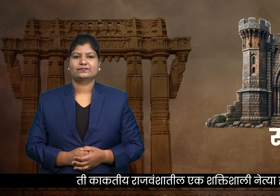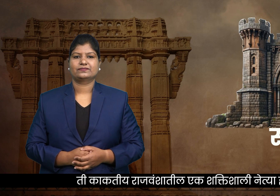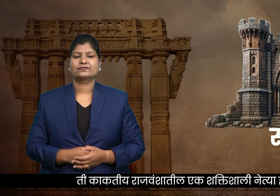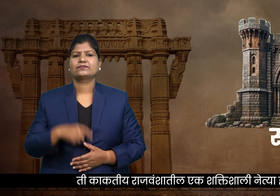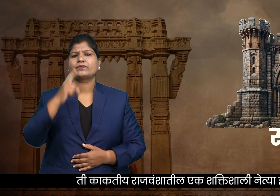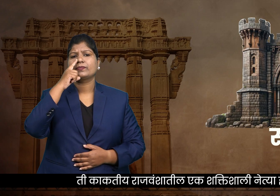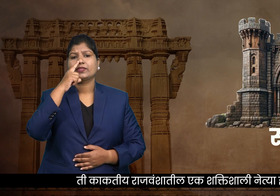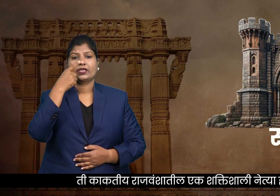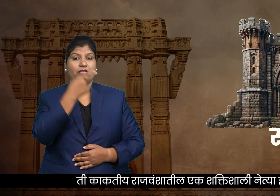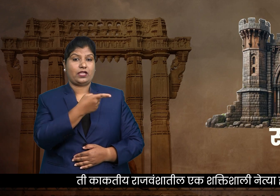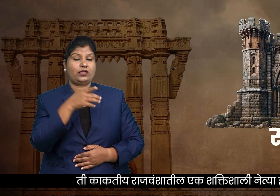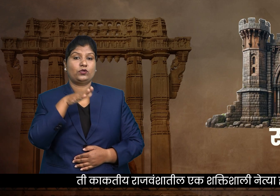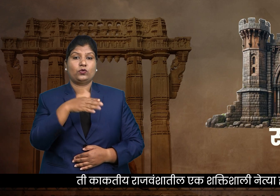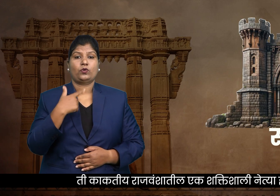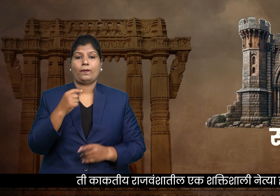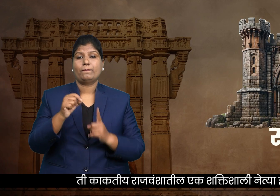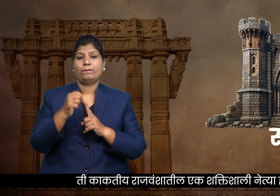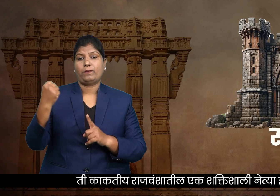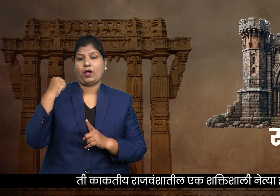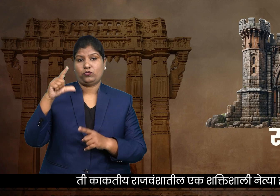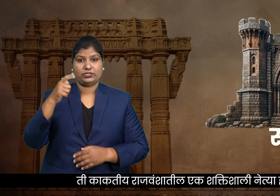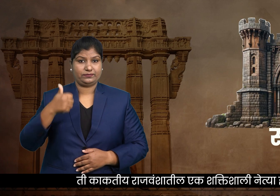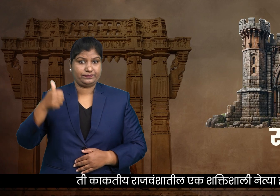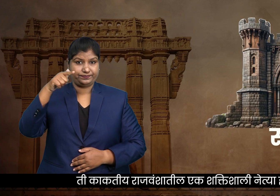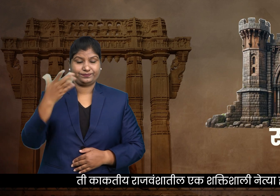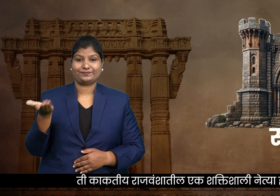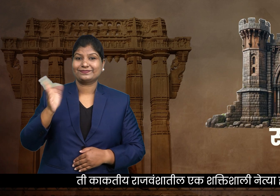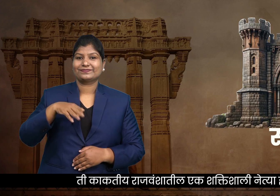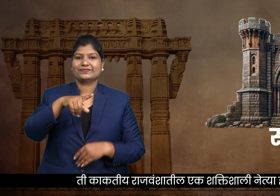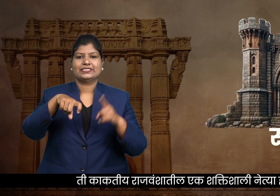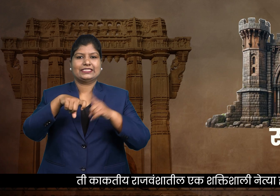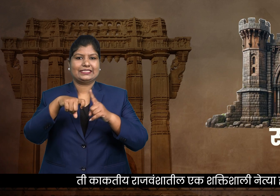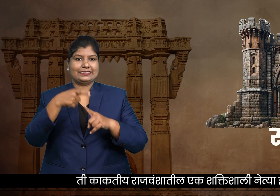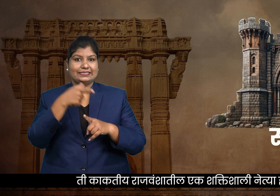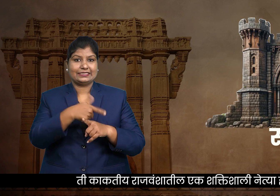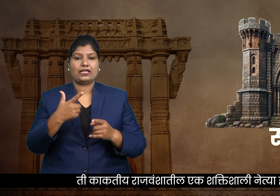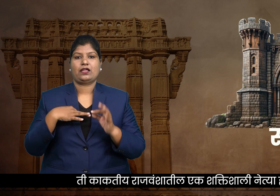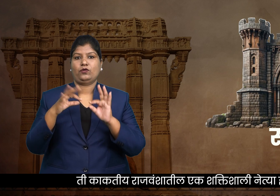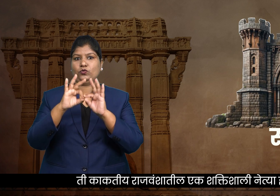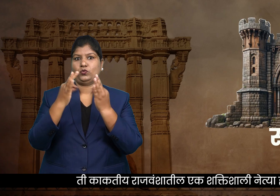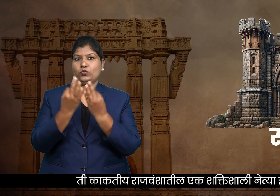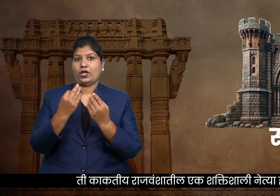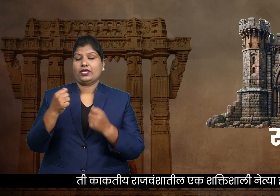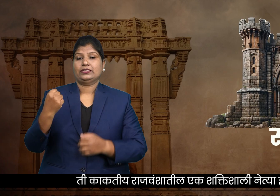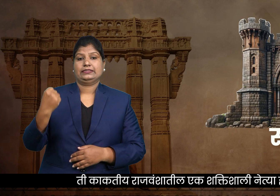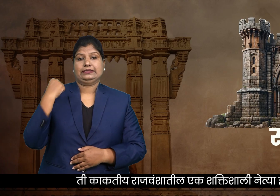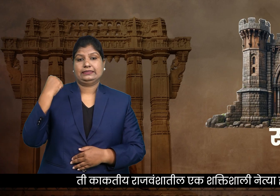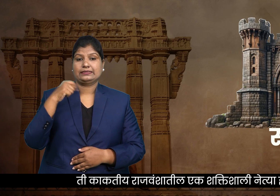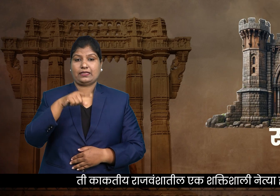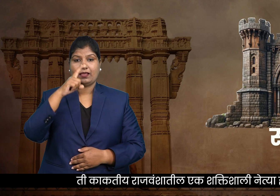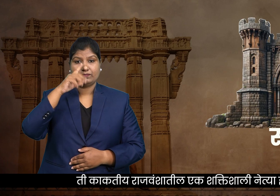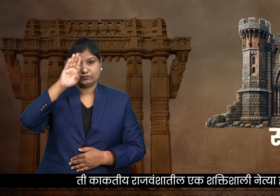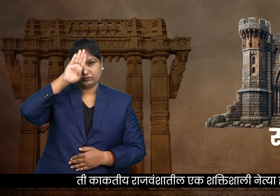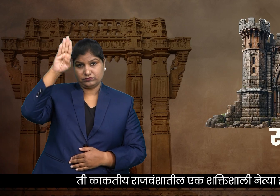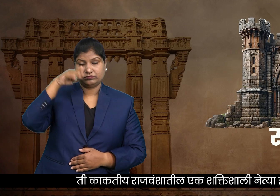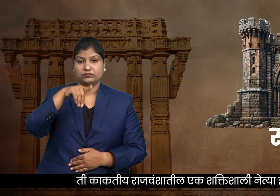ती काकतीय राजवंशातील एक शक्तिशाली नेत्या होती ज्याने